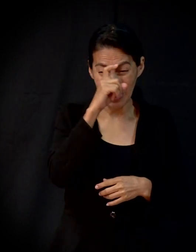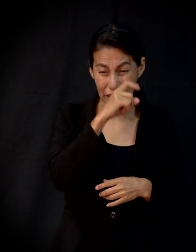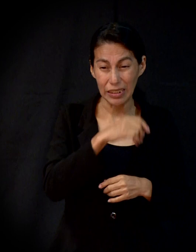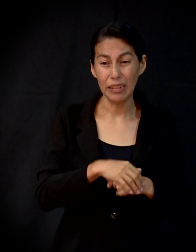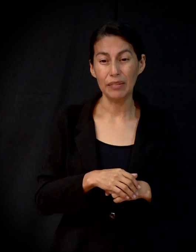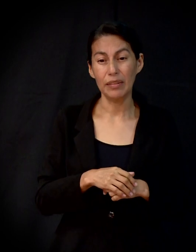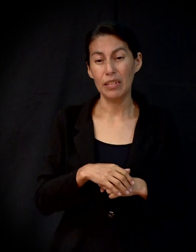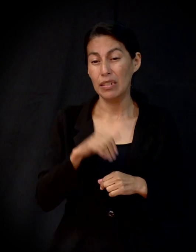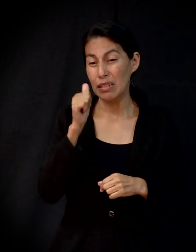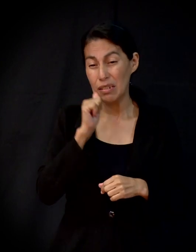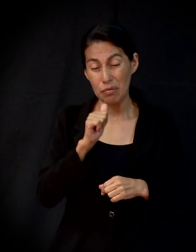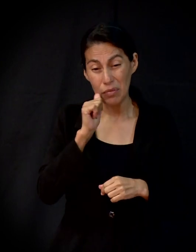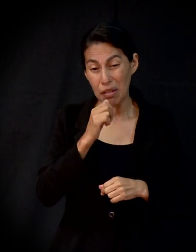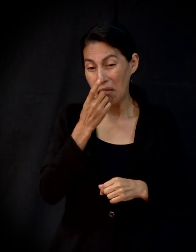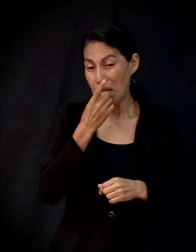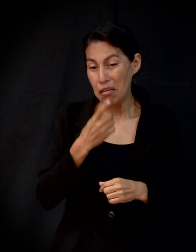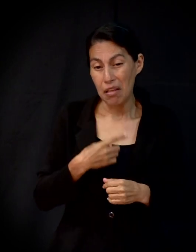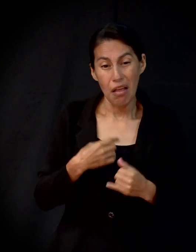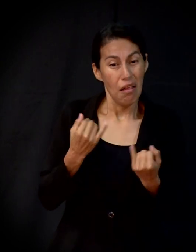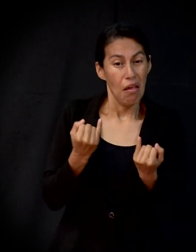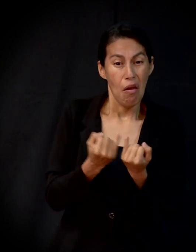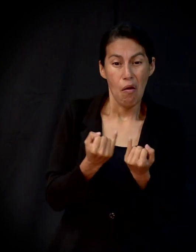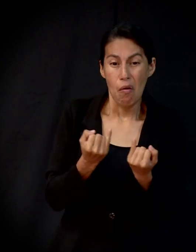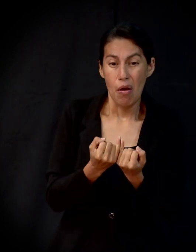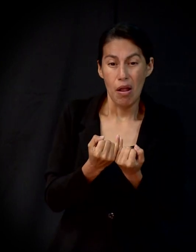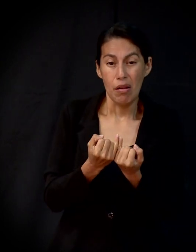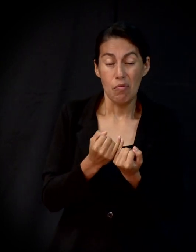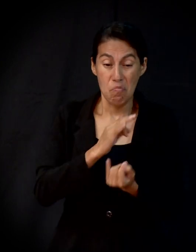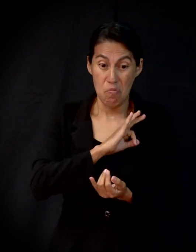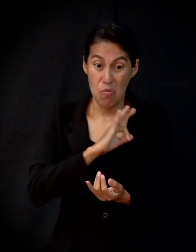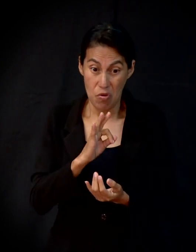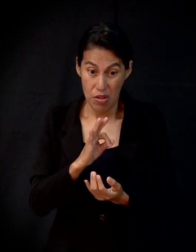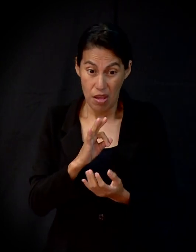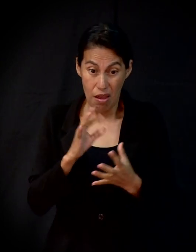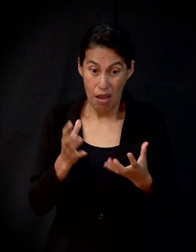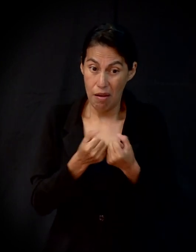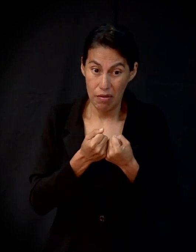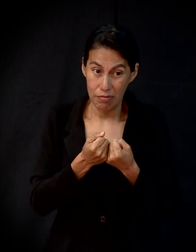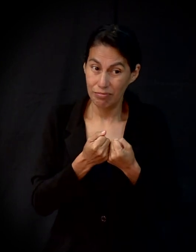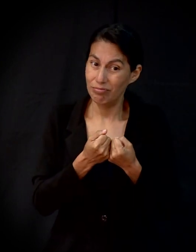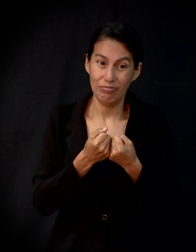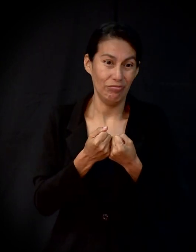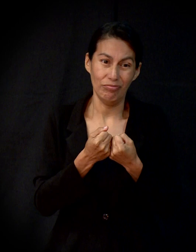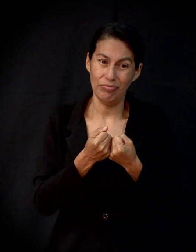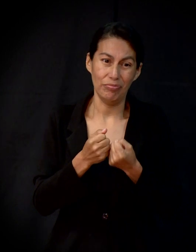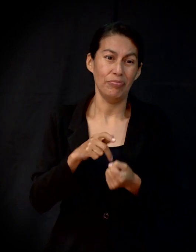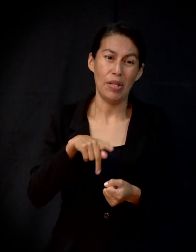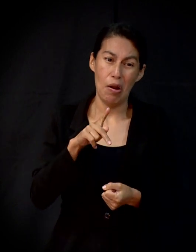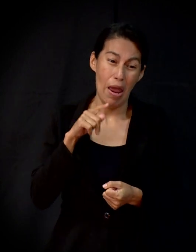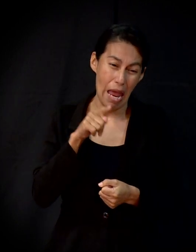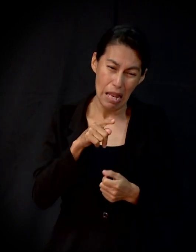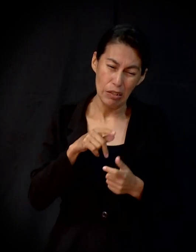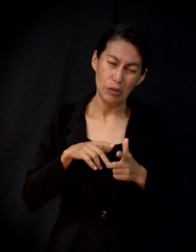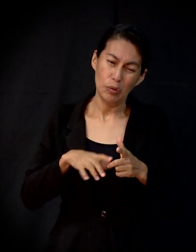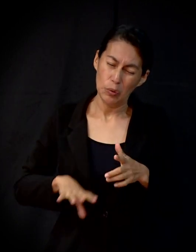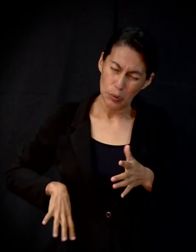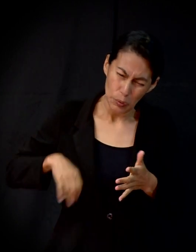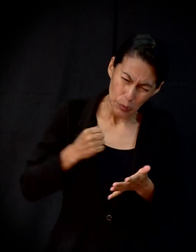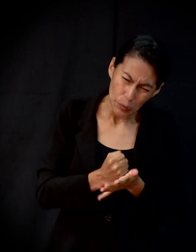Cada de esos 60 días me decían casi lo mismo. No tenía buenas posibilidades. Que se vean pronto.